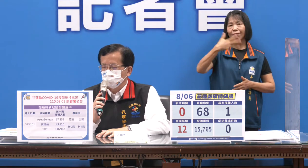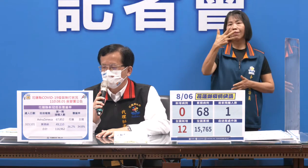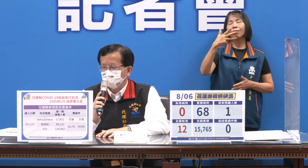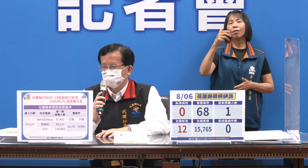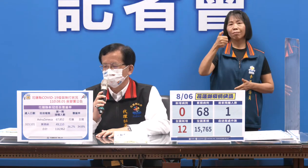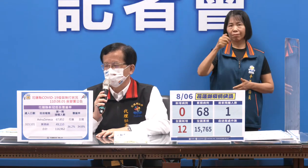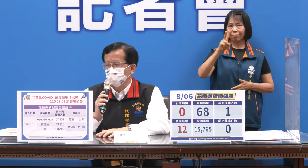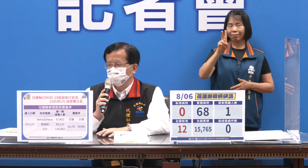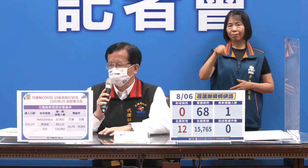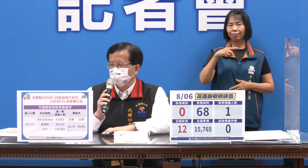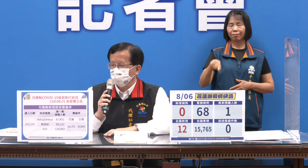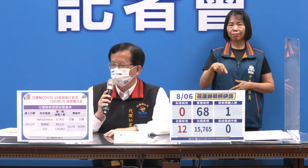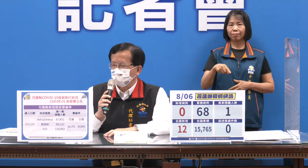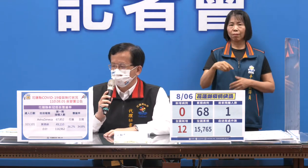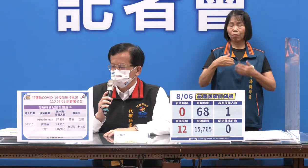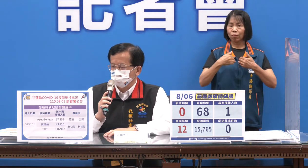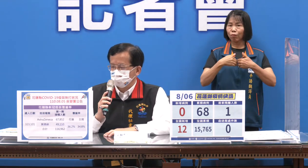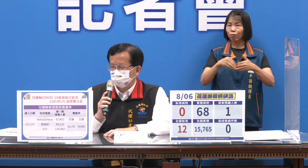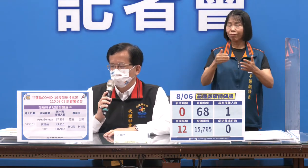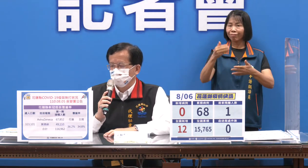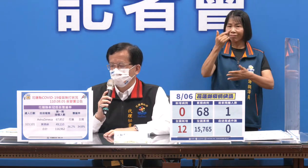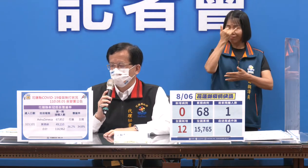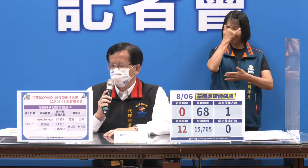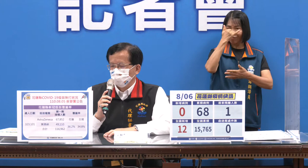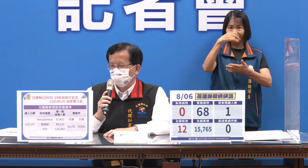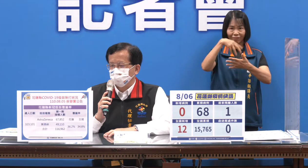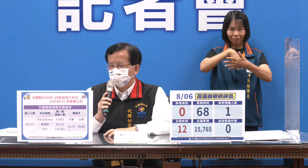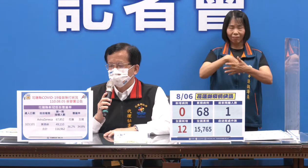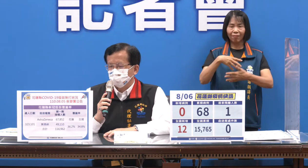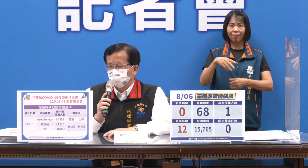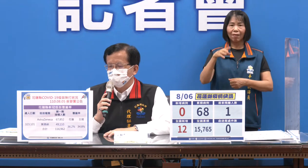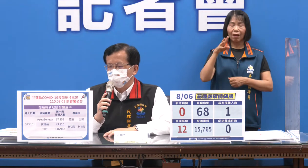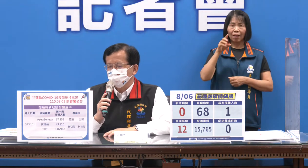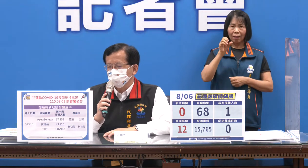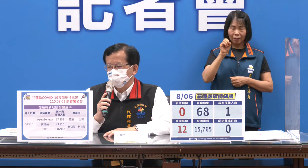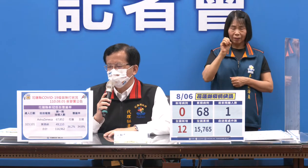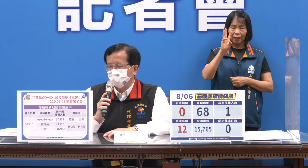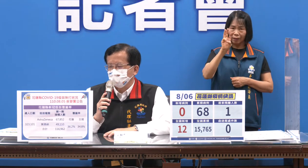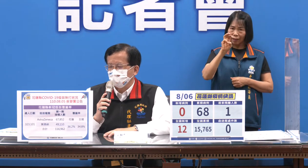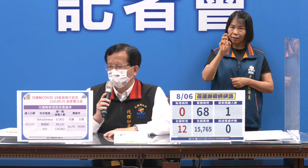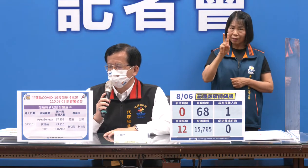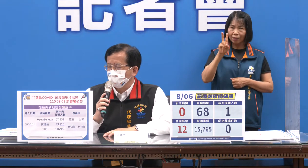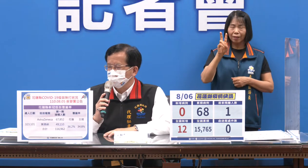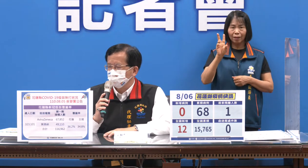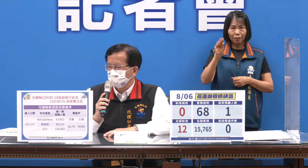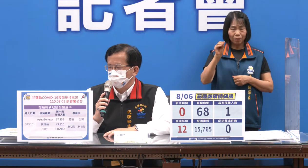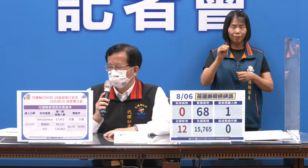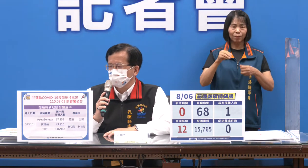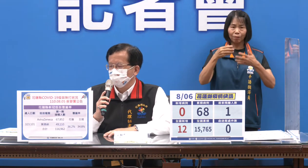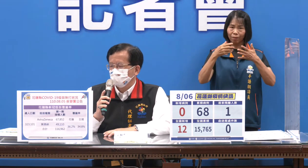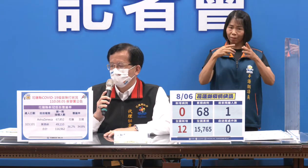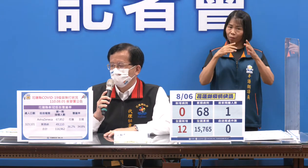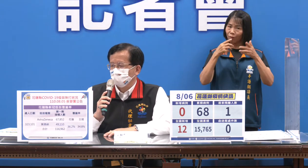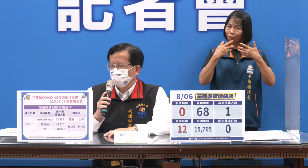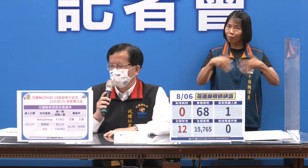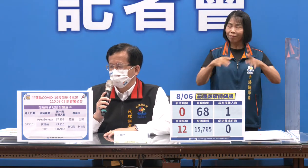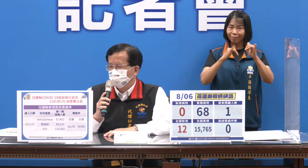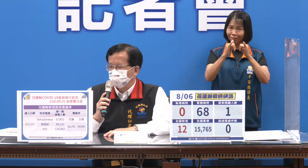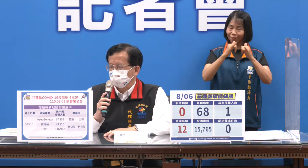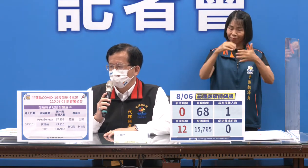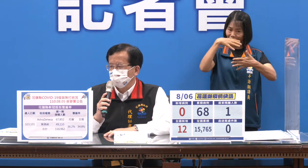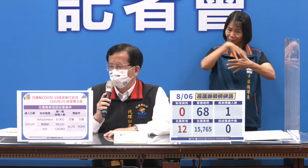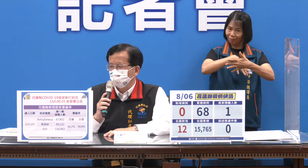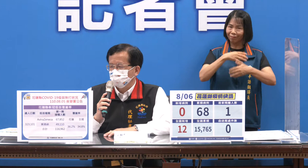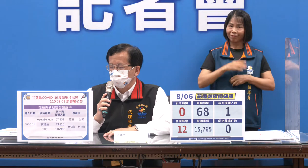种莫德纳的49110人。我们323101个乡亲当中，我们